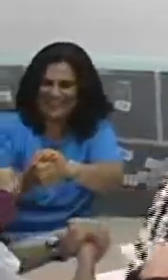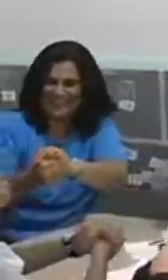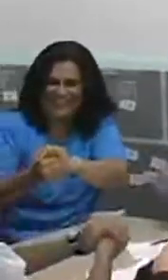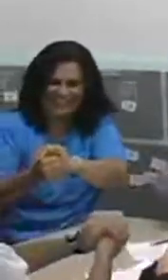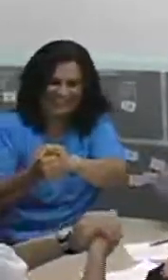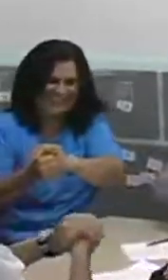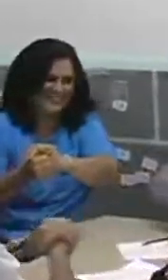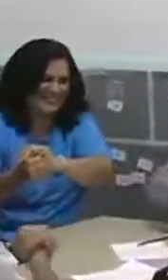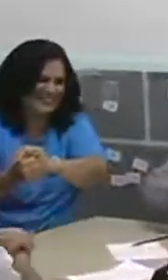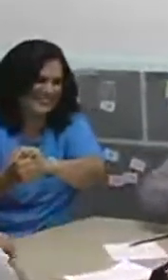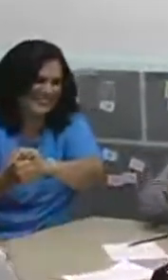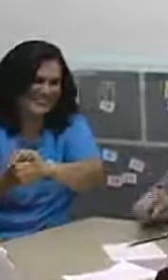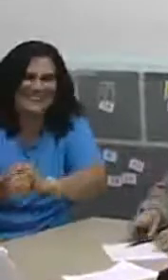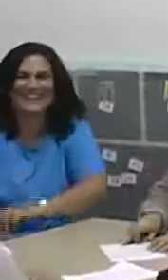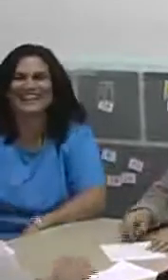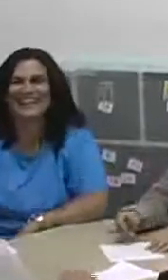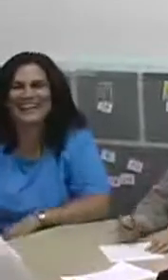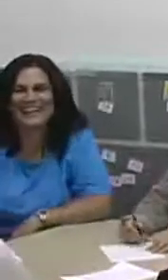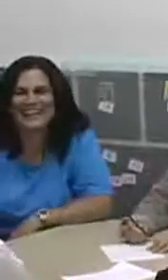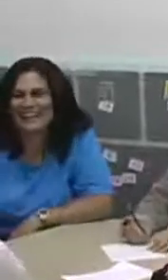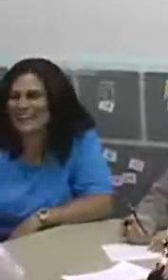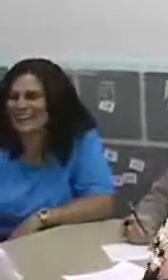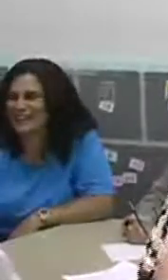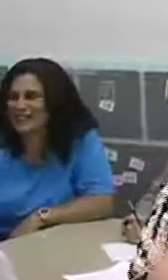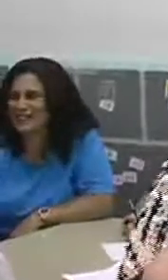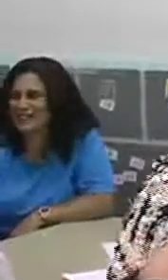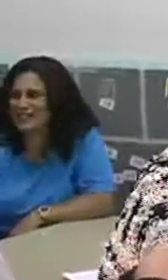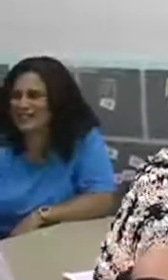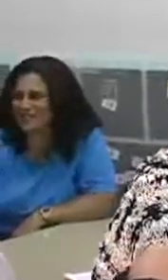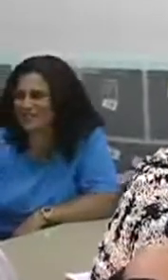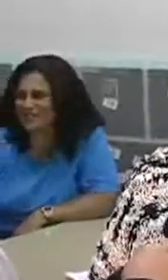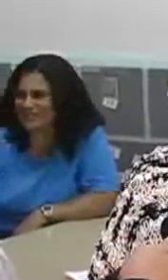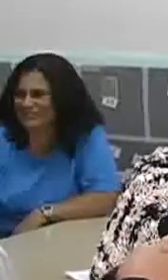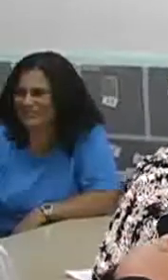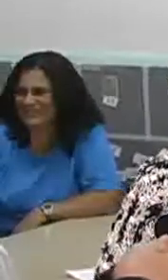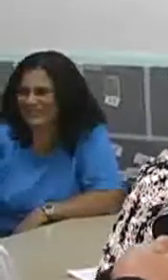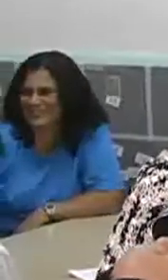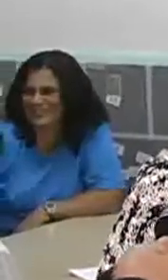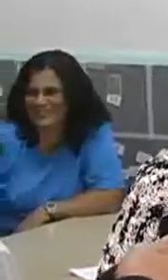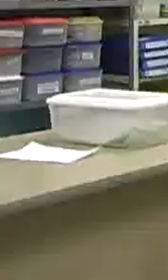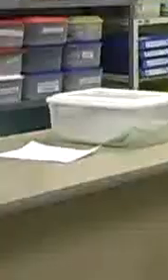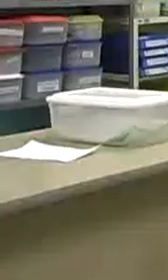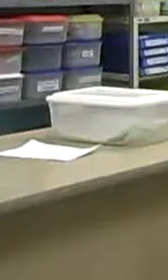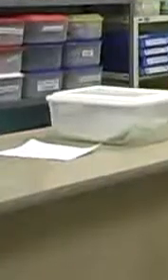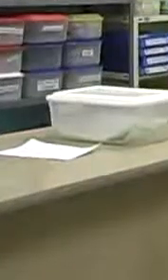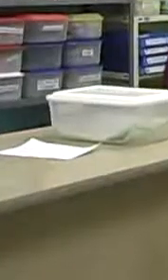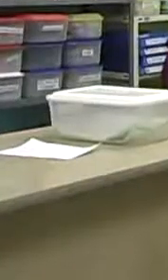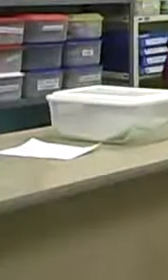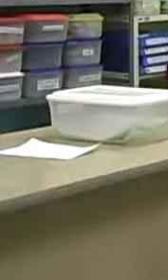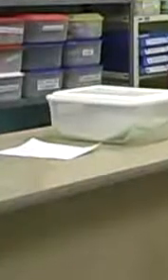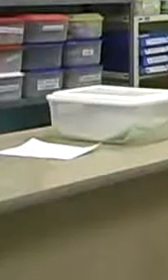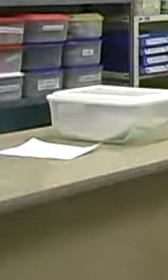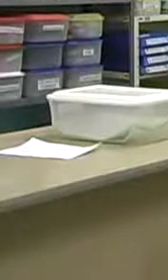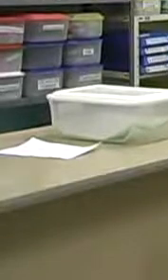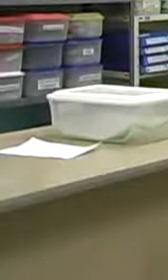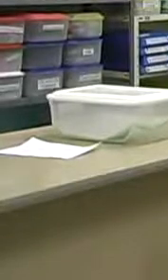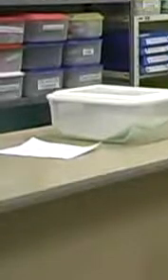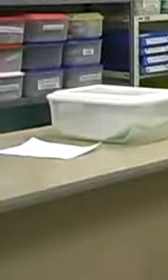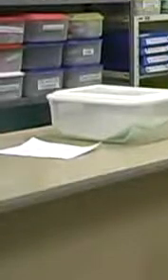especialista na área da surdez, um aluno surdo, e é o caso dessa escola. Ainda de acordo com a pedagoga especialista em